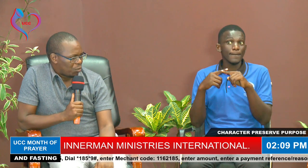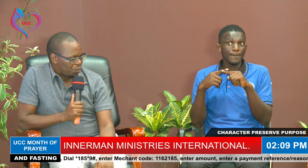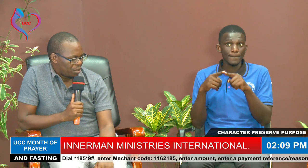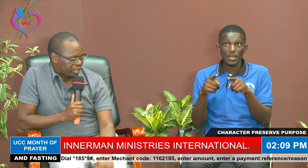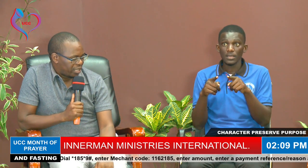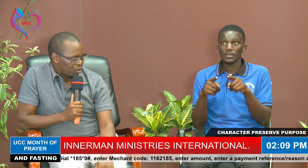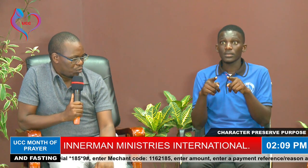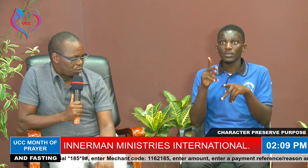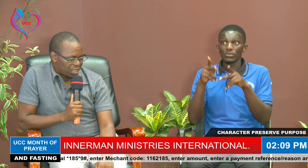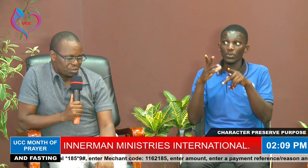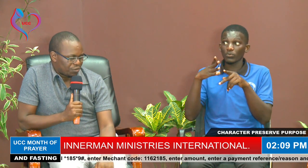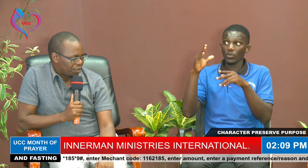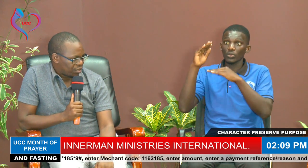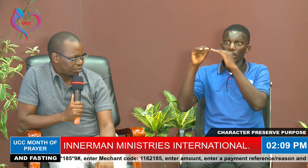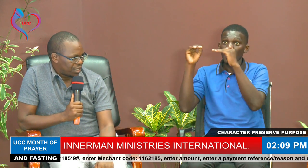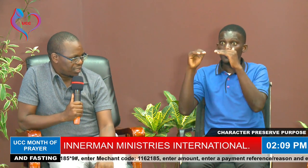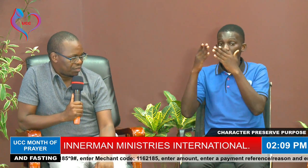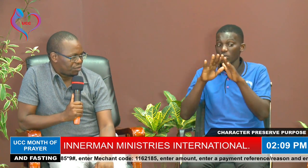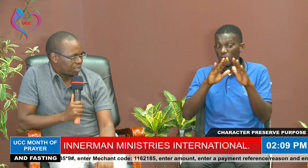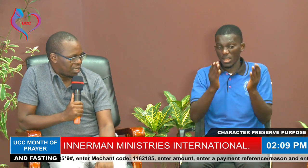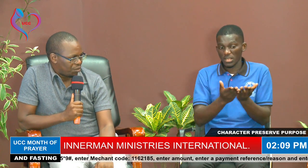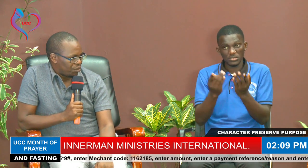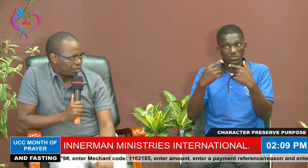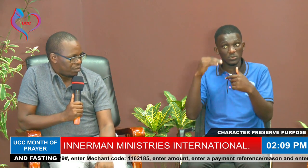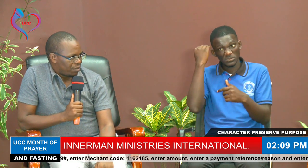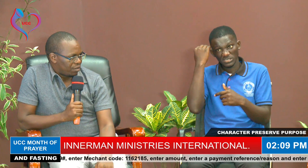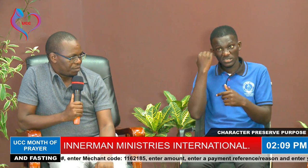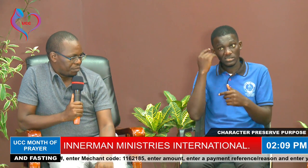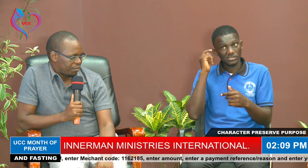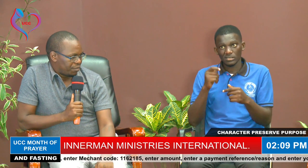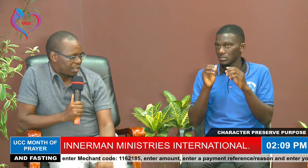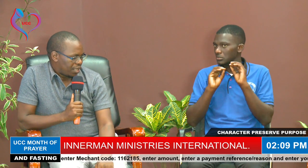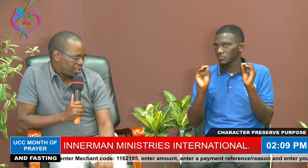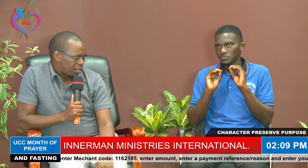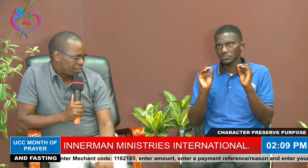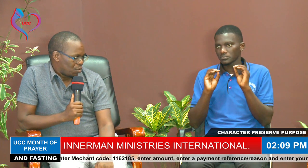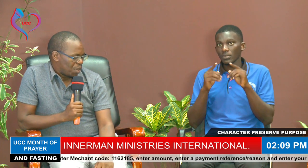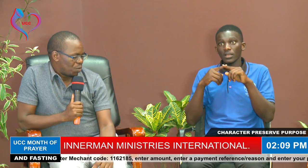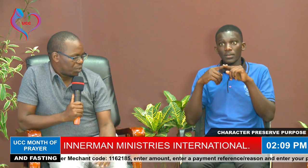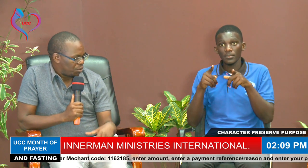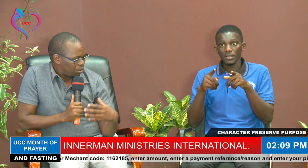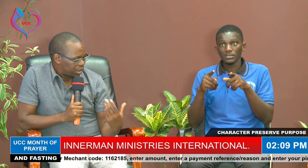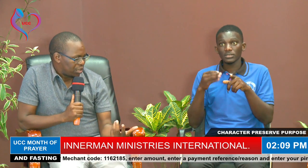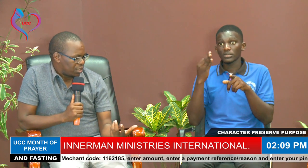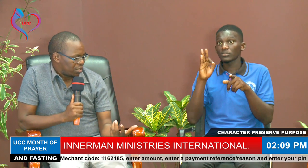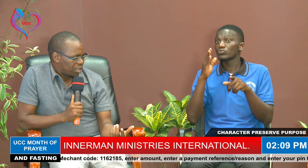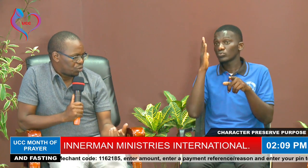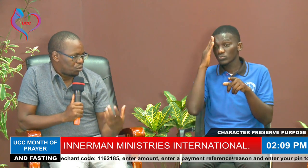mu ggulu n'abatagenda mu ggulu, it is not for us to judge. Sife tukisalawo. Naye bw'obanga omanyi olokose, lwaki